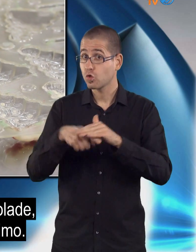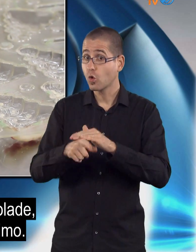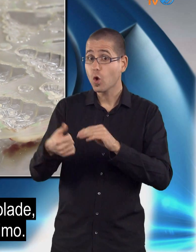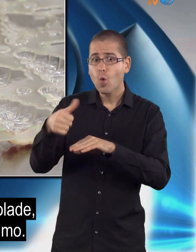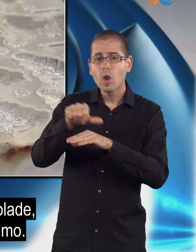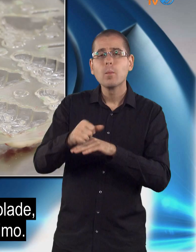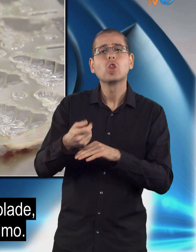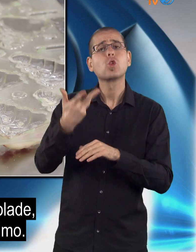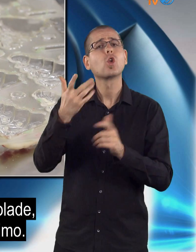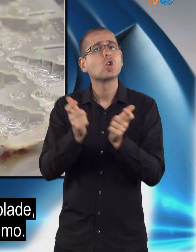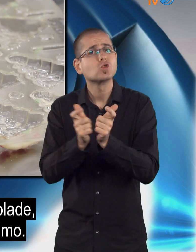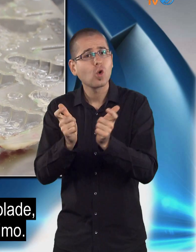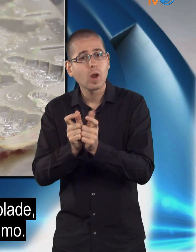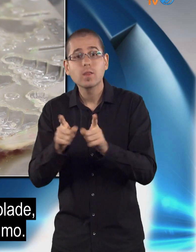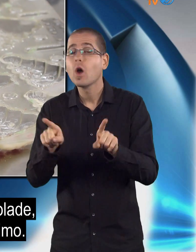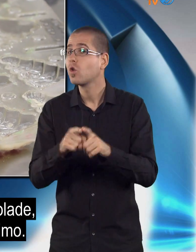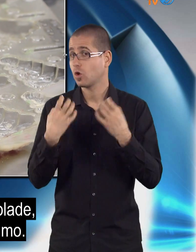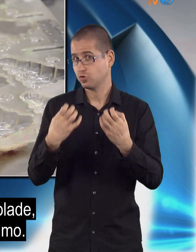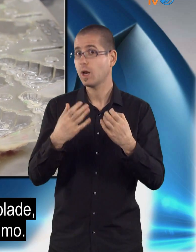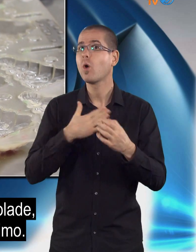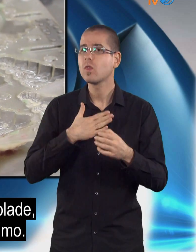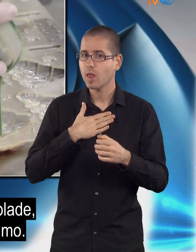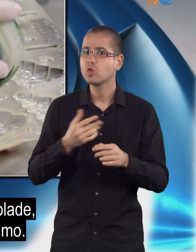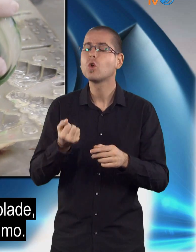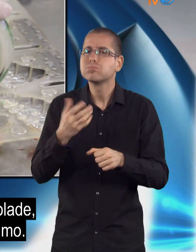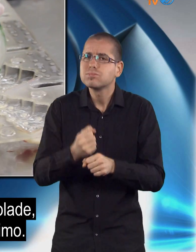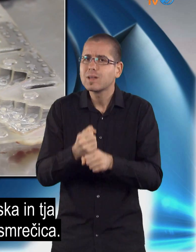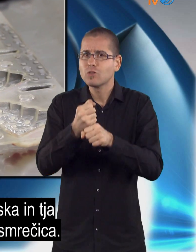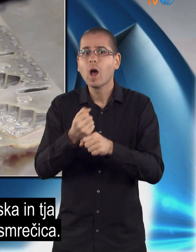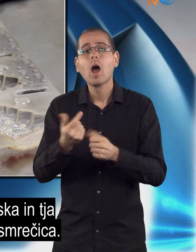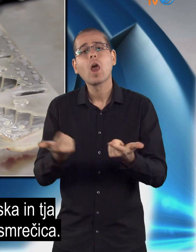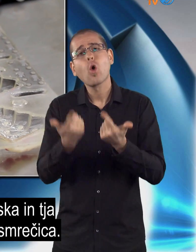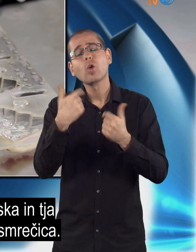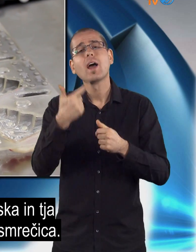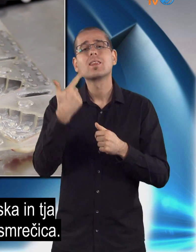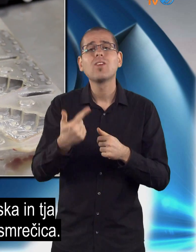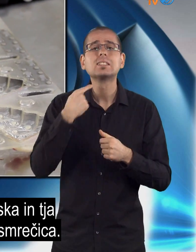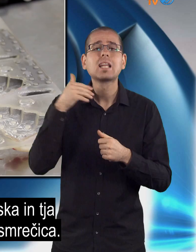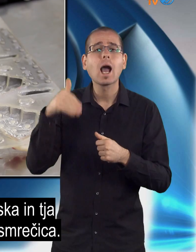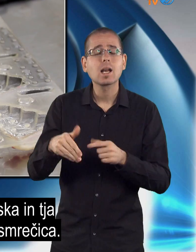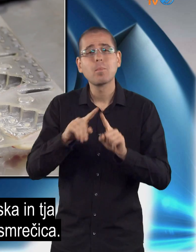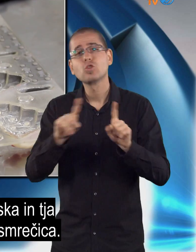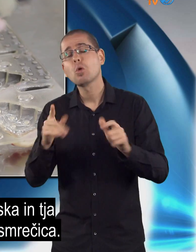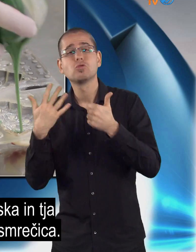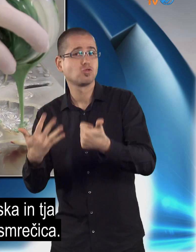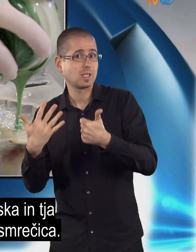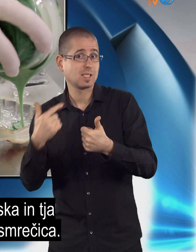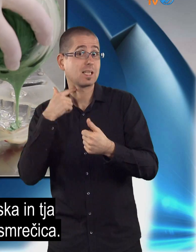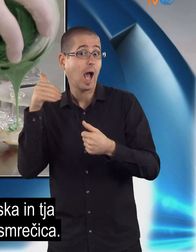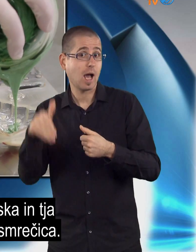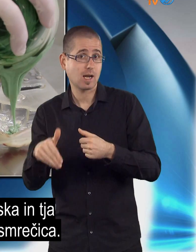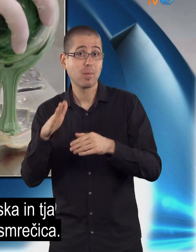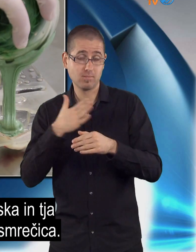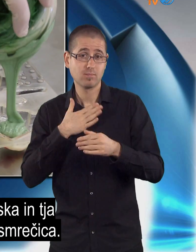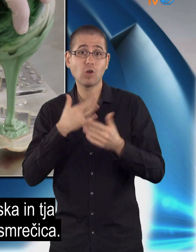Notri vlijemo toliko čokolade, kakršno želimo našo težo. Lahko je od 20 gramov do tam nekje 60